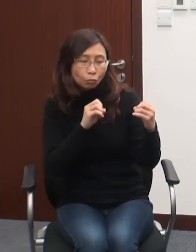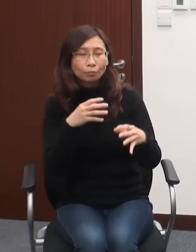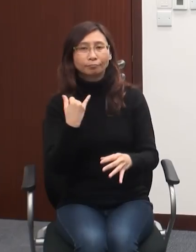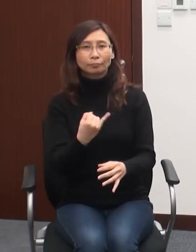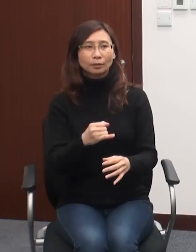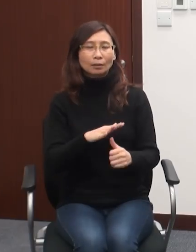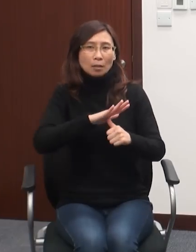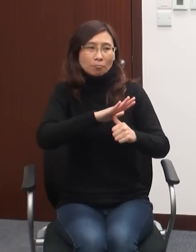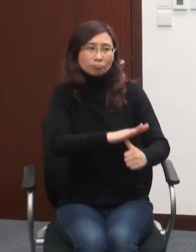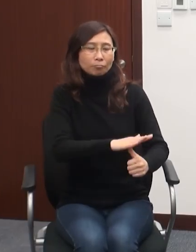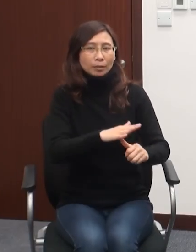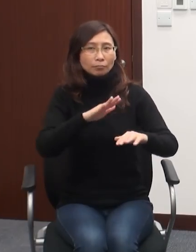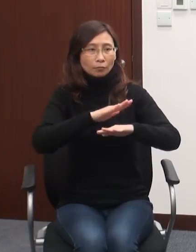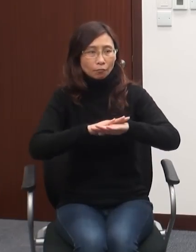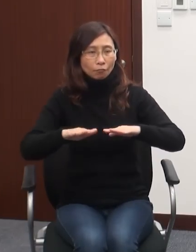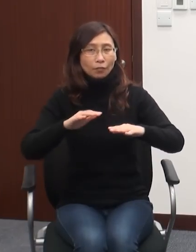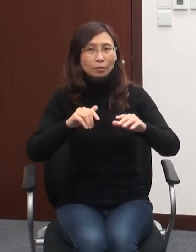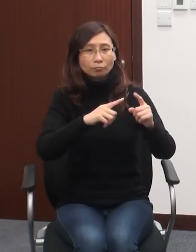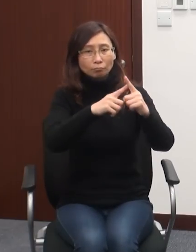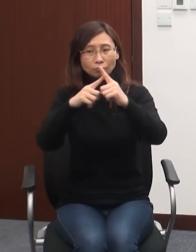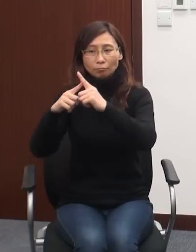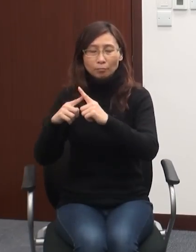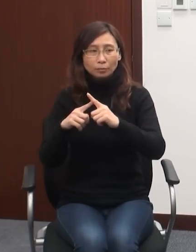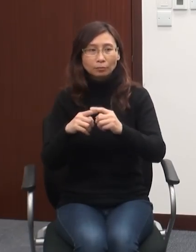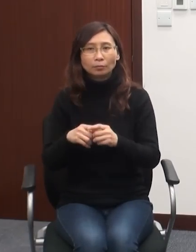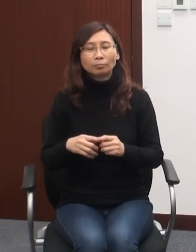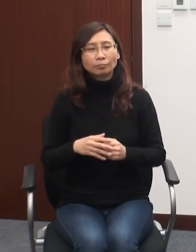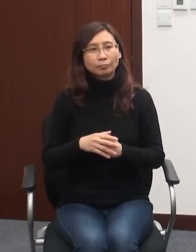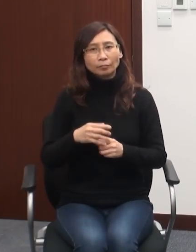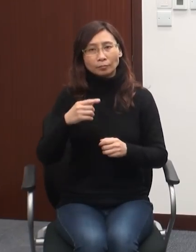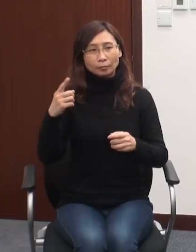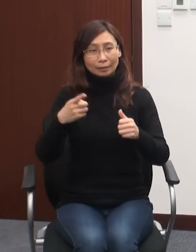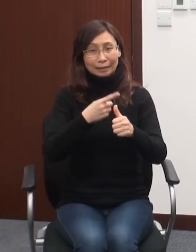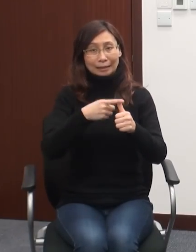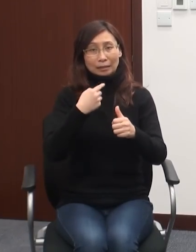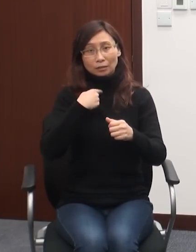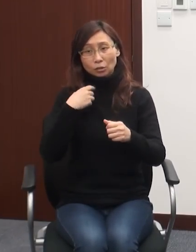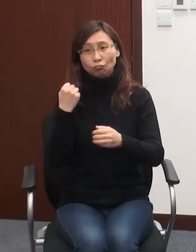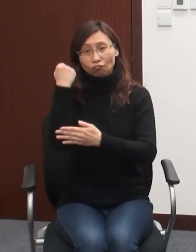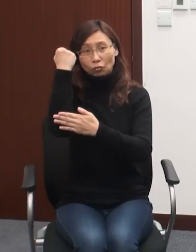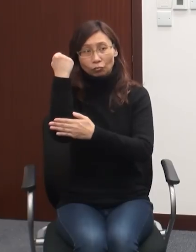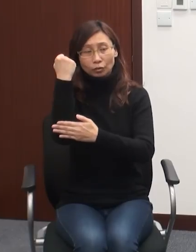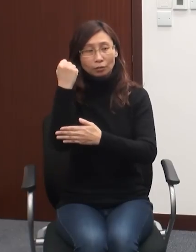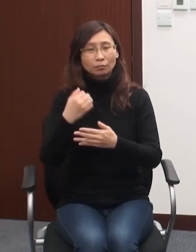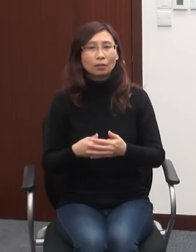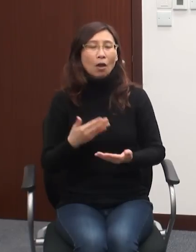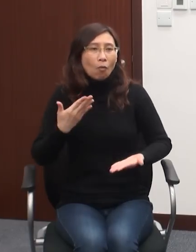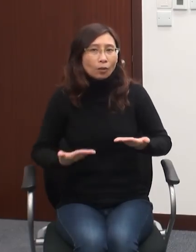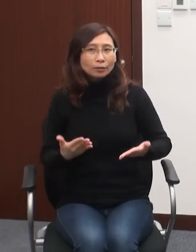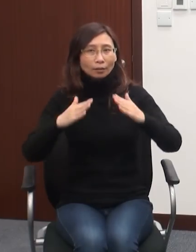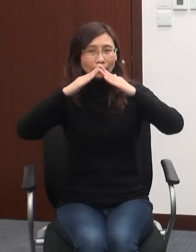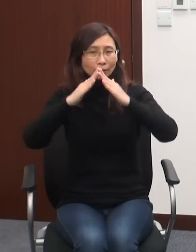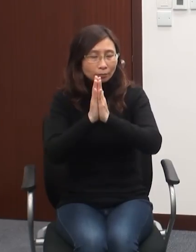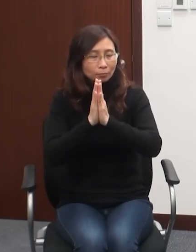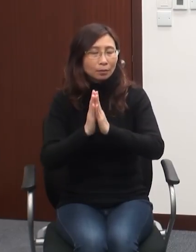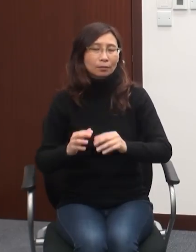個泛民喺個牆角，就係第一就真係抗爭，第二咧就係話 一係反對一係接埋咯， 係啦係